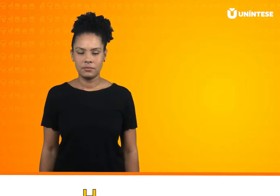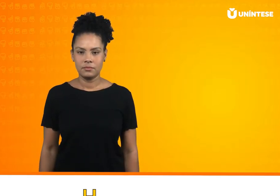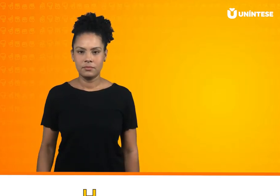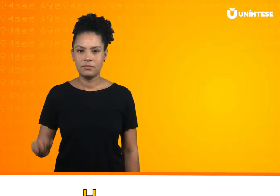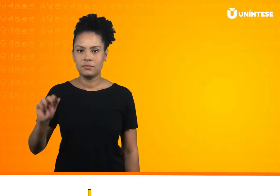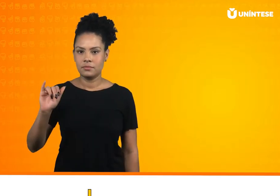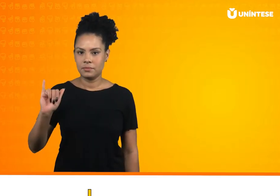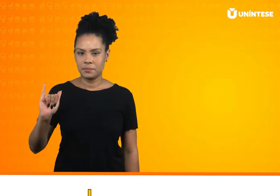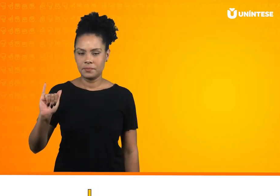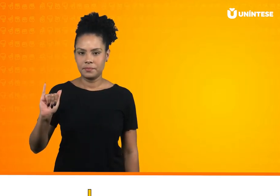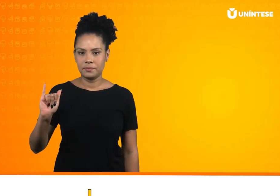I,